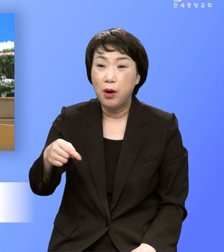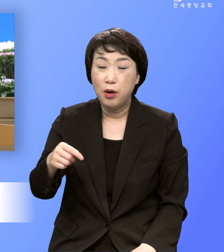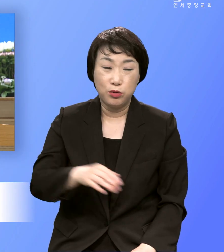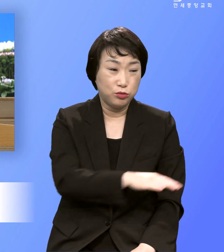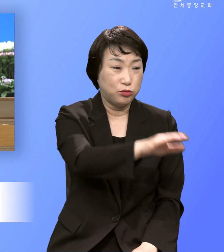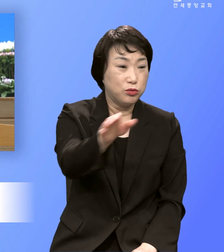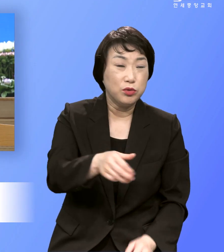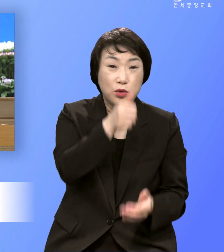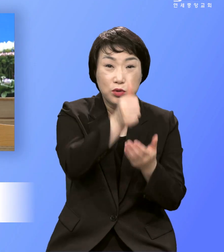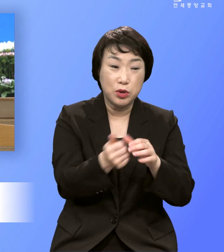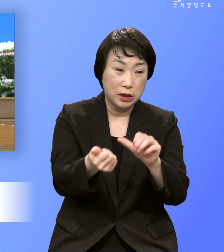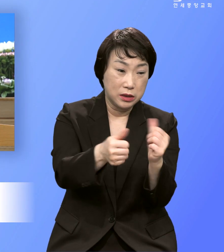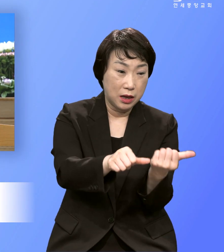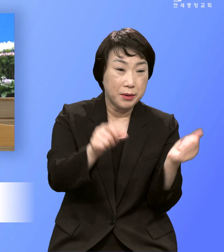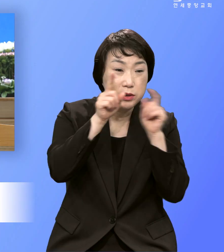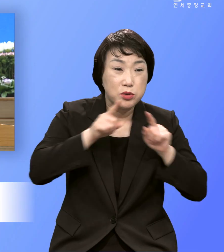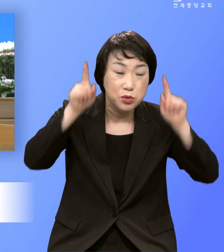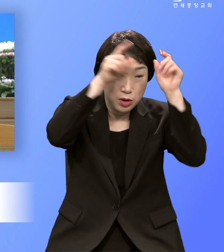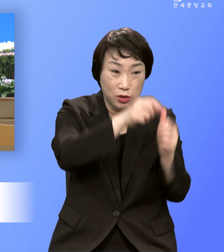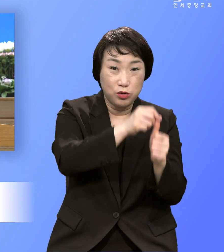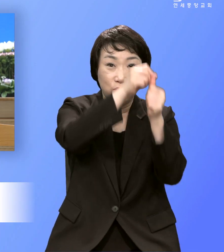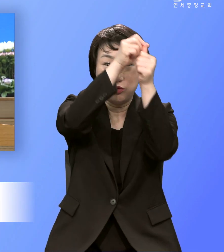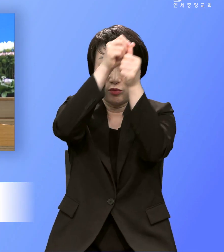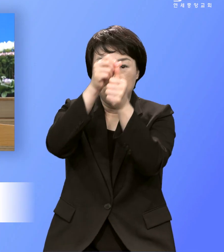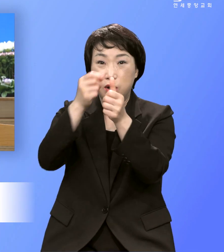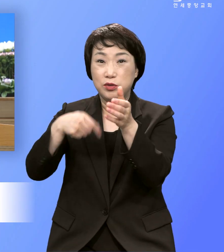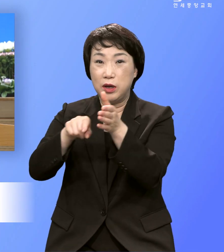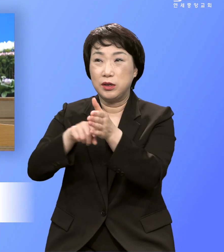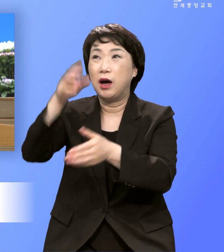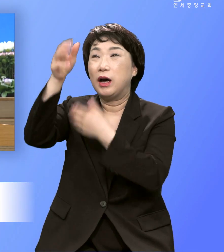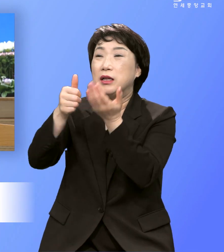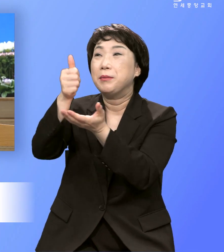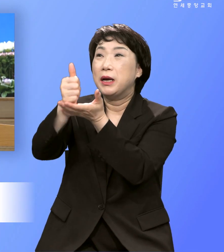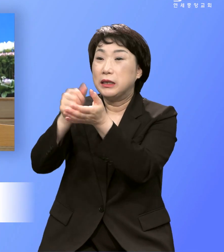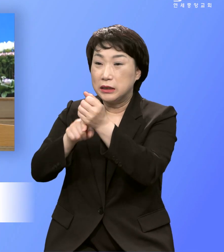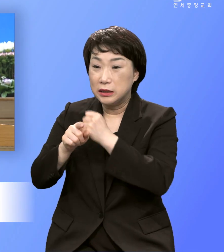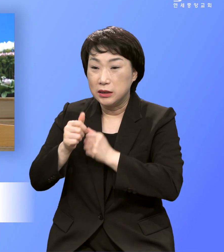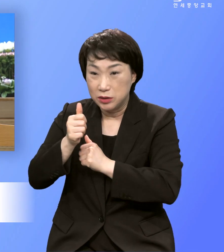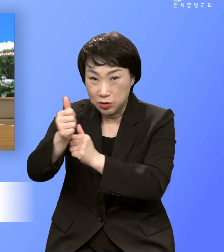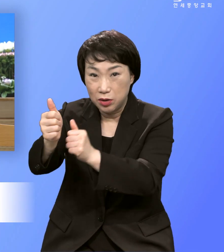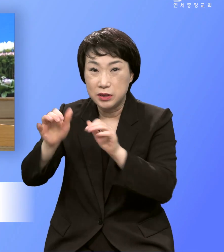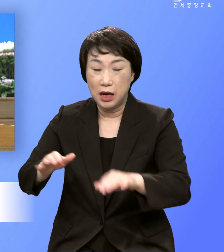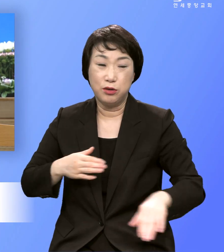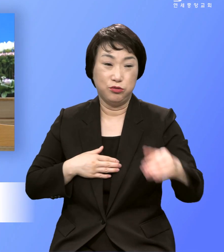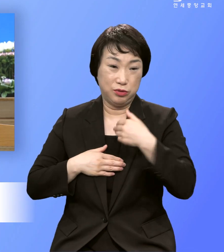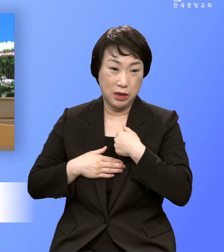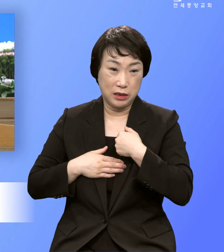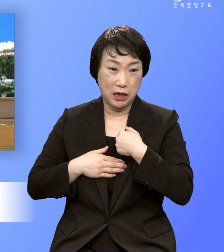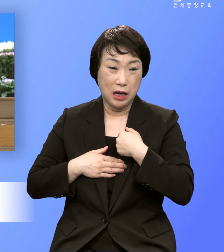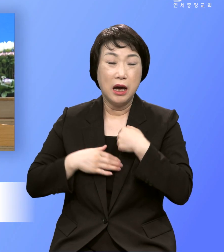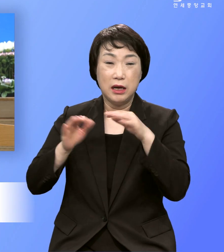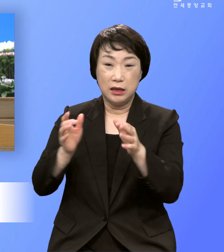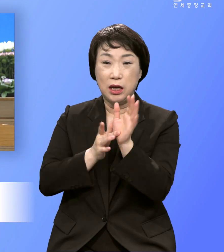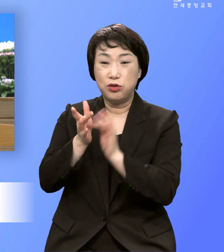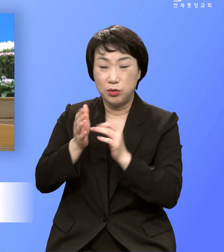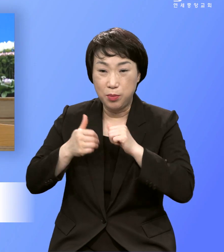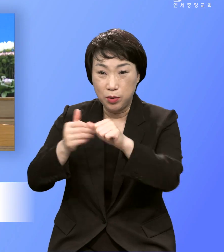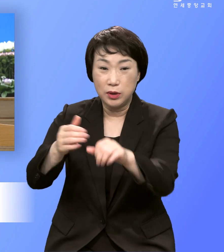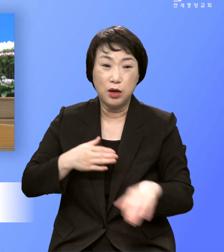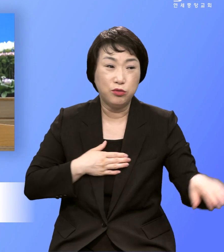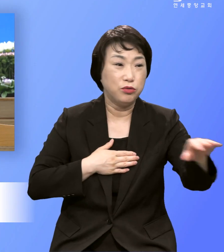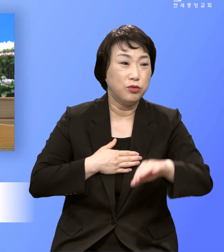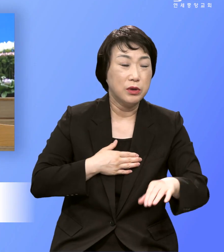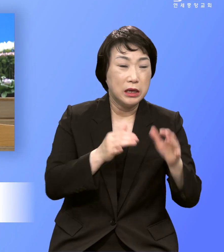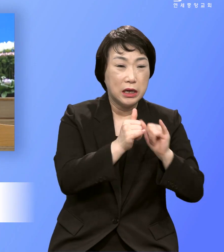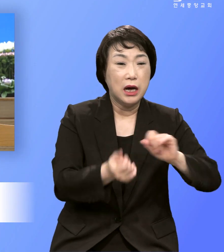우리를 죄와 사망과 지옥에서 구원하기 위해서 하나님의 뜻을 쫓아 우리에게 보내서 우리를